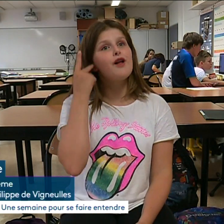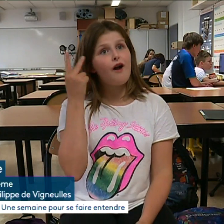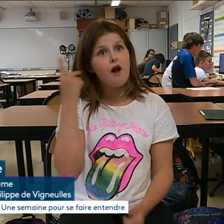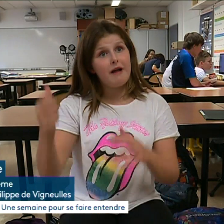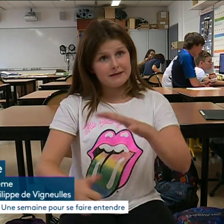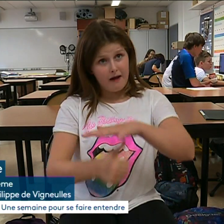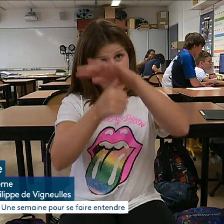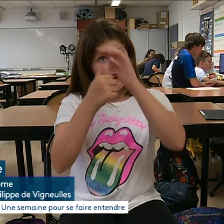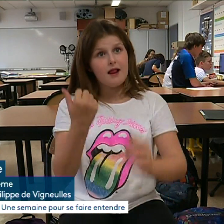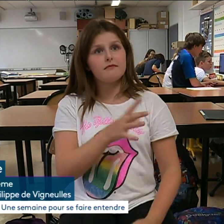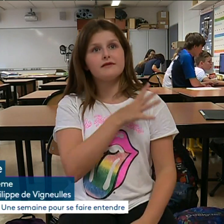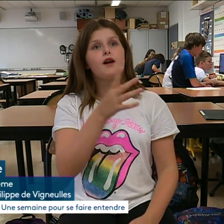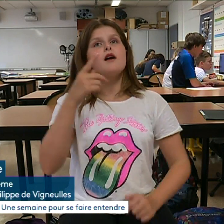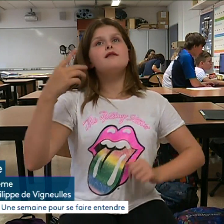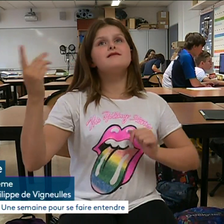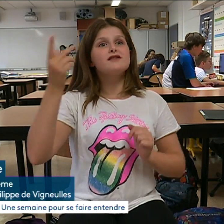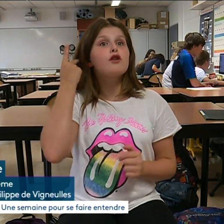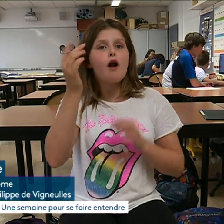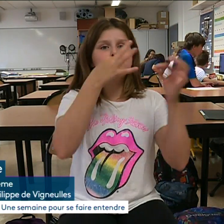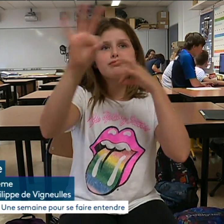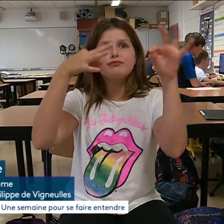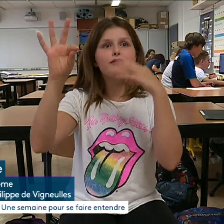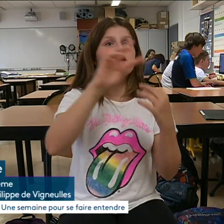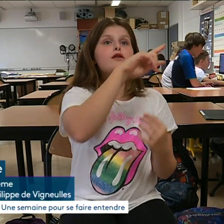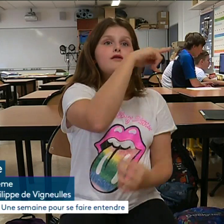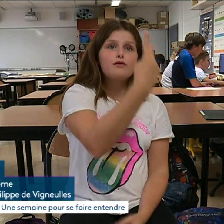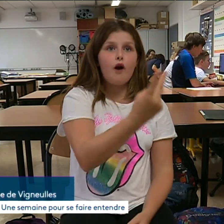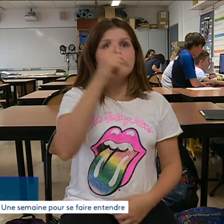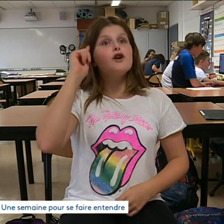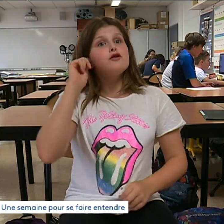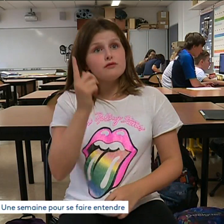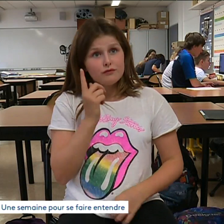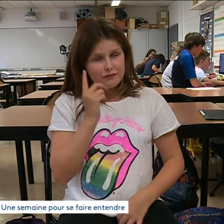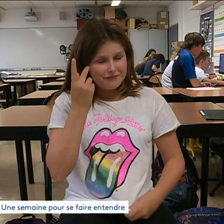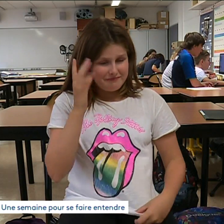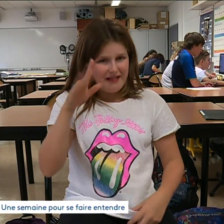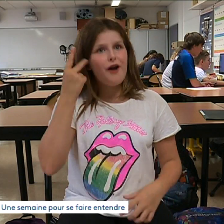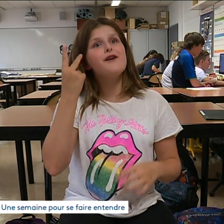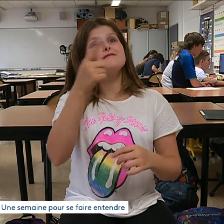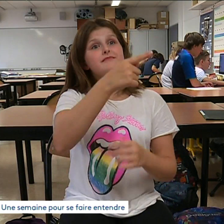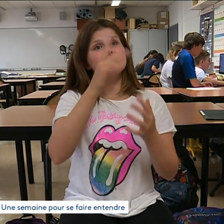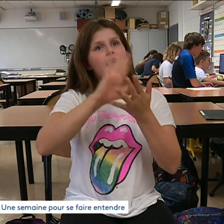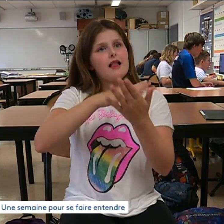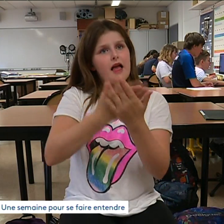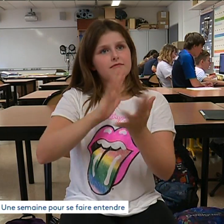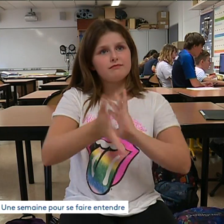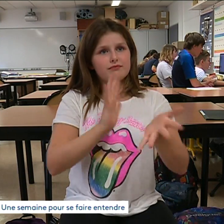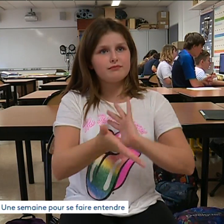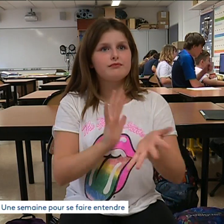Le professeur des entendants, c'est le professeur principal. Lui, il parle aux autres élèves. Et le professeur spécialisé, il est là